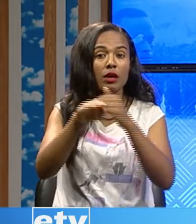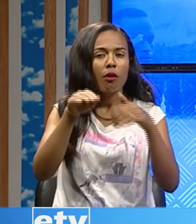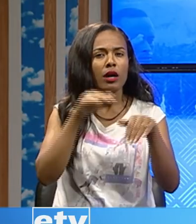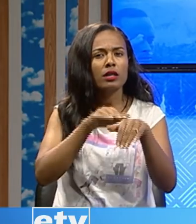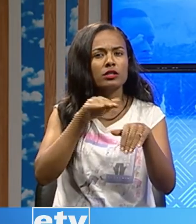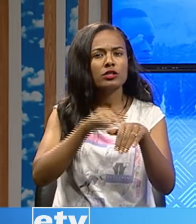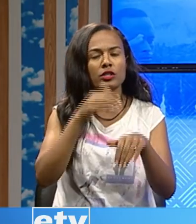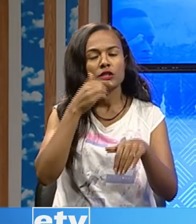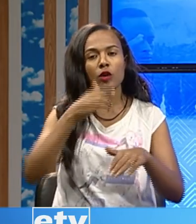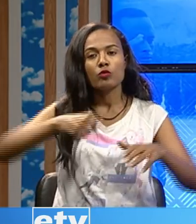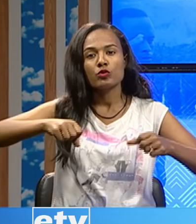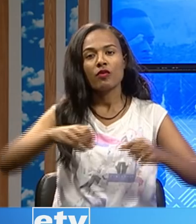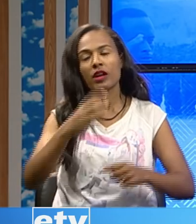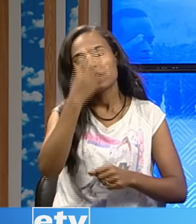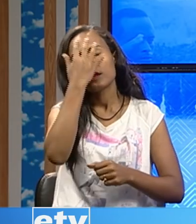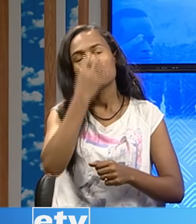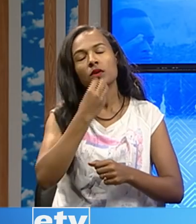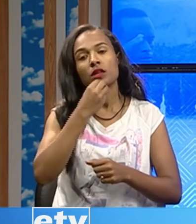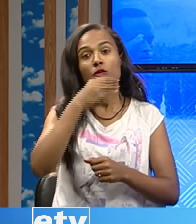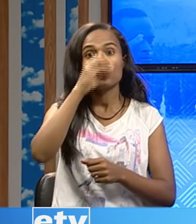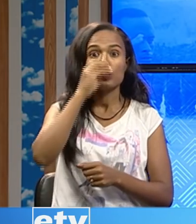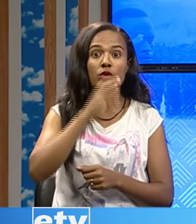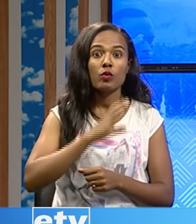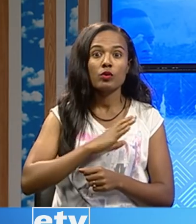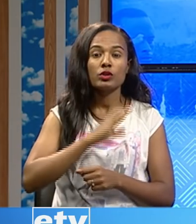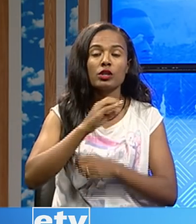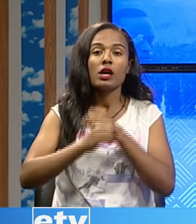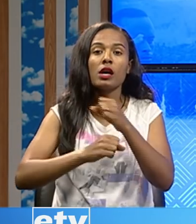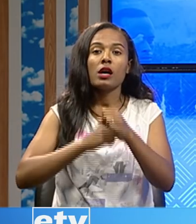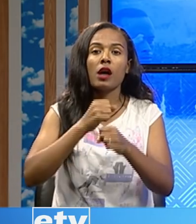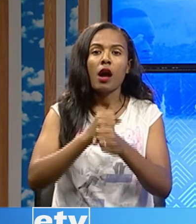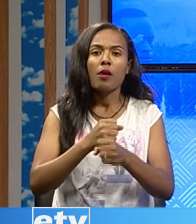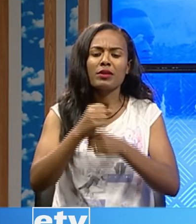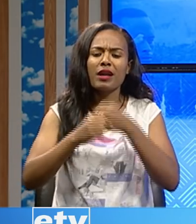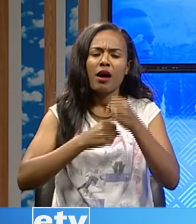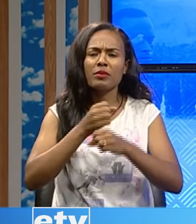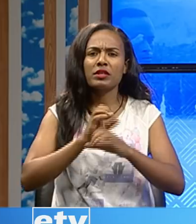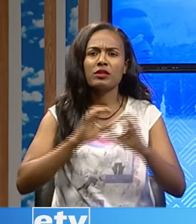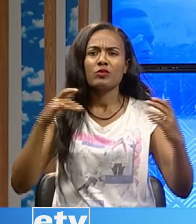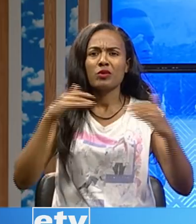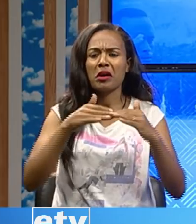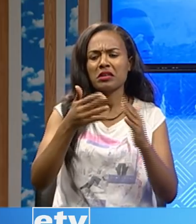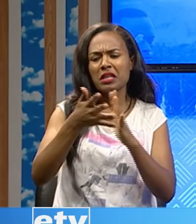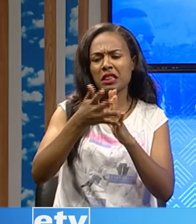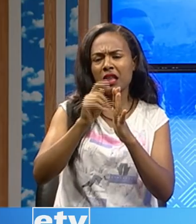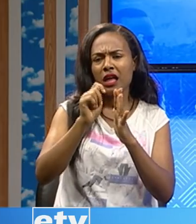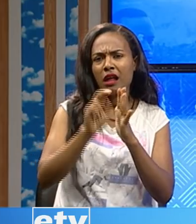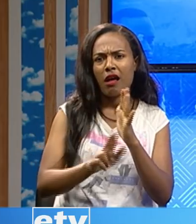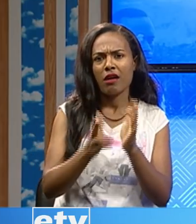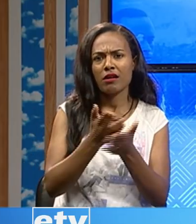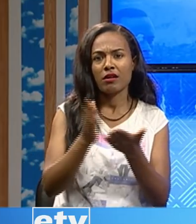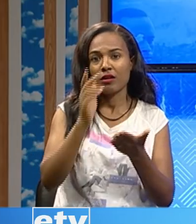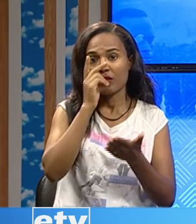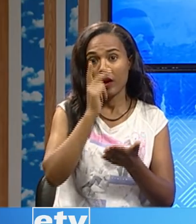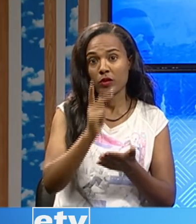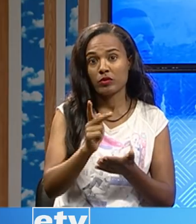ይያሉ ሶፋ ላይ የሚጋደሙ ሰዎች ከአመት አመት የተደረገውን ውጊያ እንደ ተራ ነገር መተንተን ይፈልጋሉ።